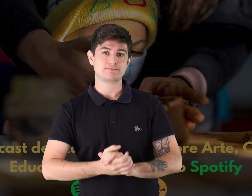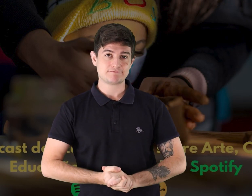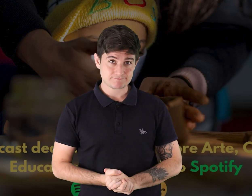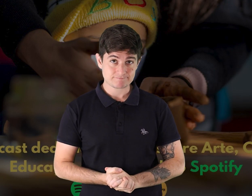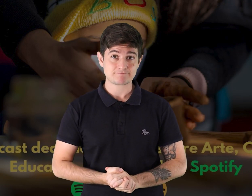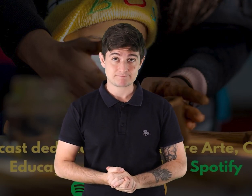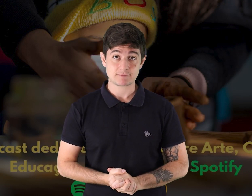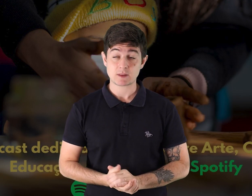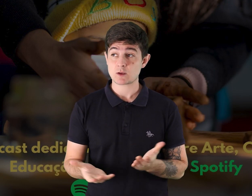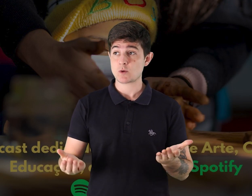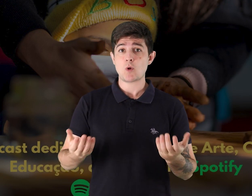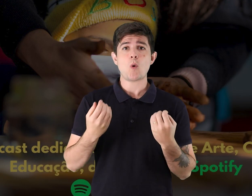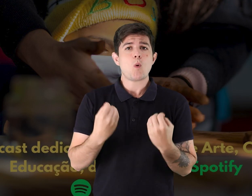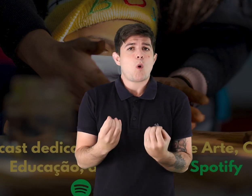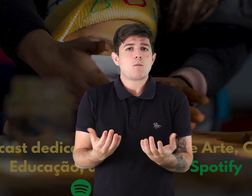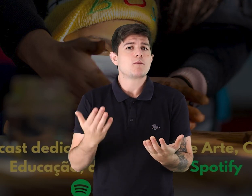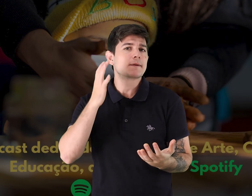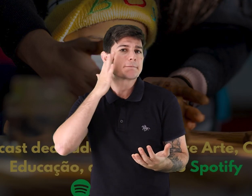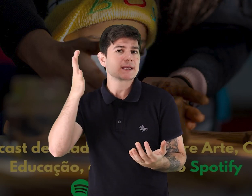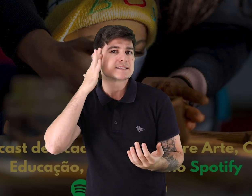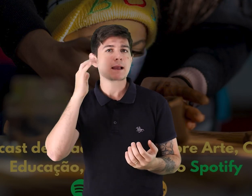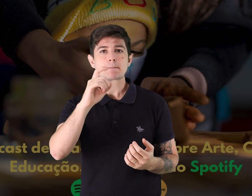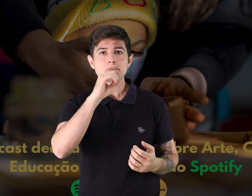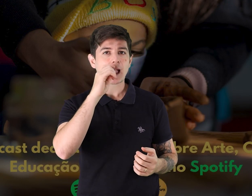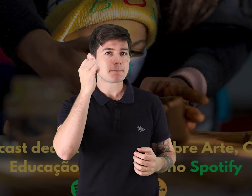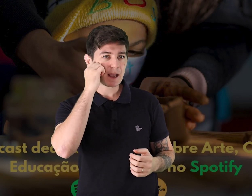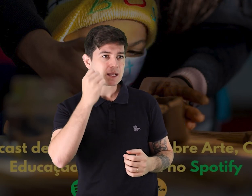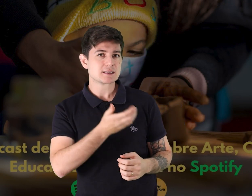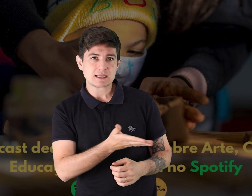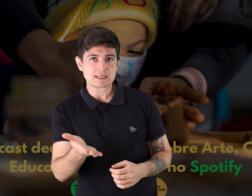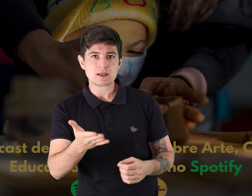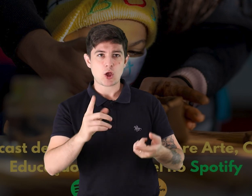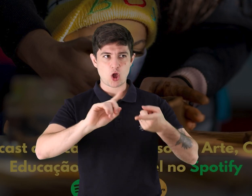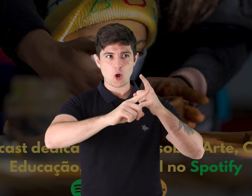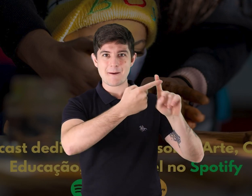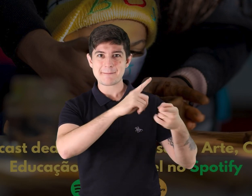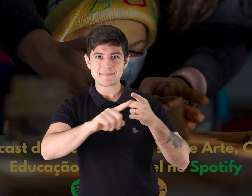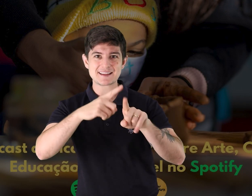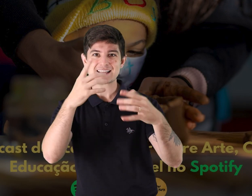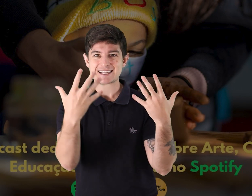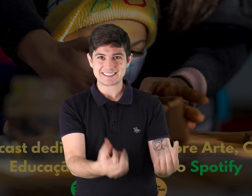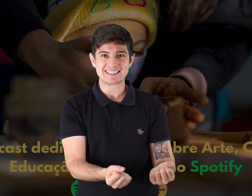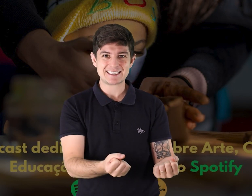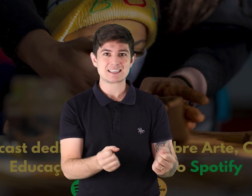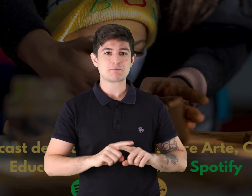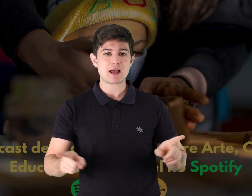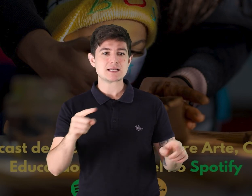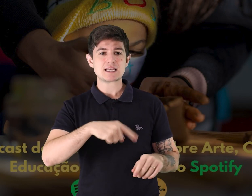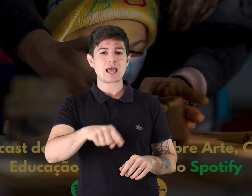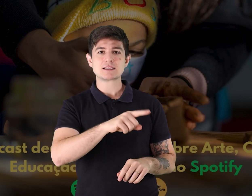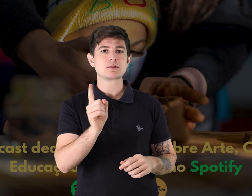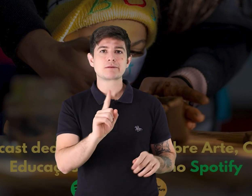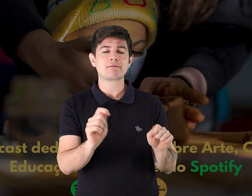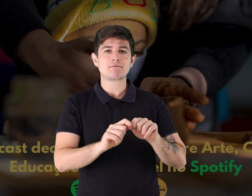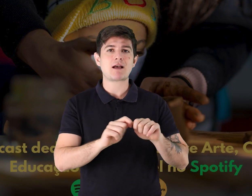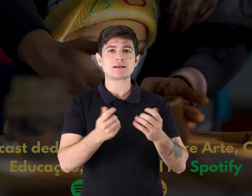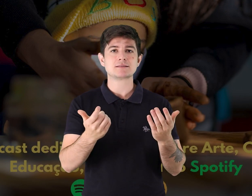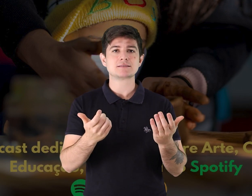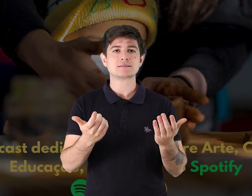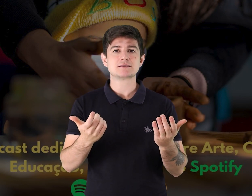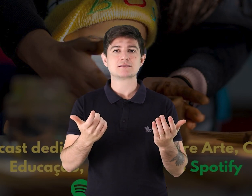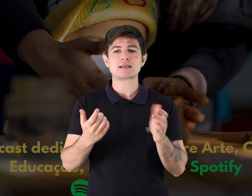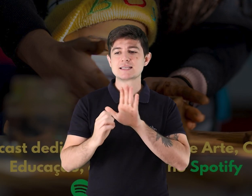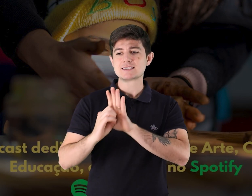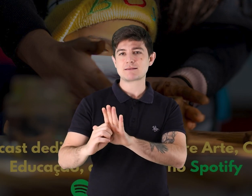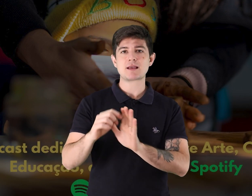principalmente dos pais, o exemplo. Exatamente. Como que eles vão fazer os combinados se eles ficam